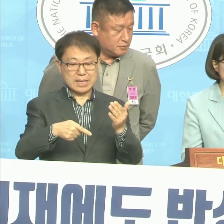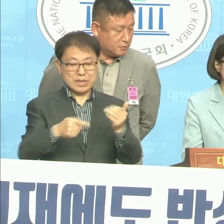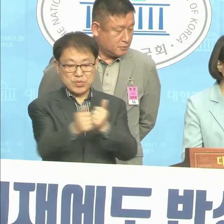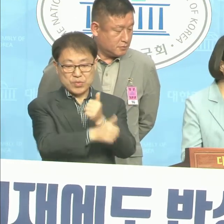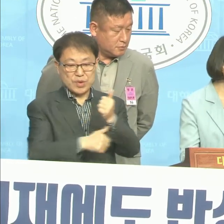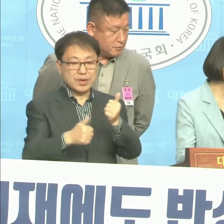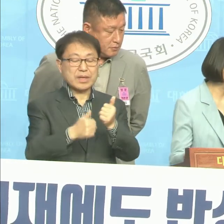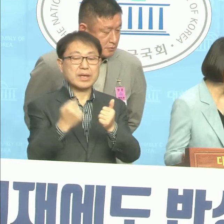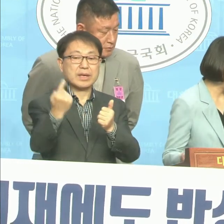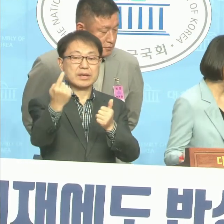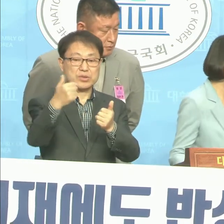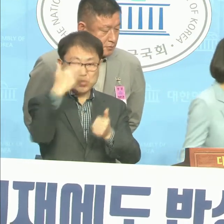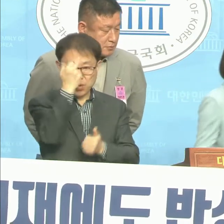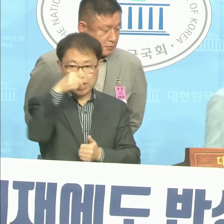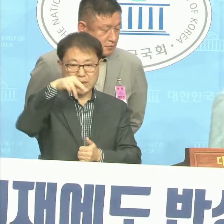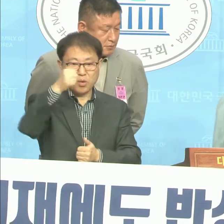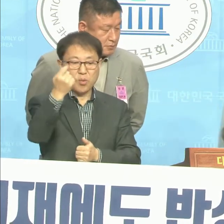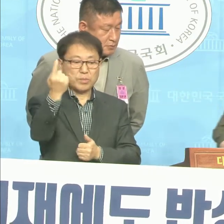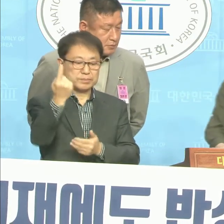보시겠습니다